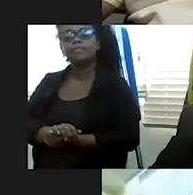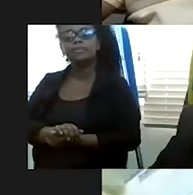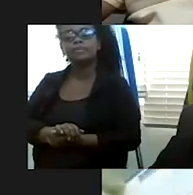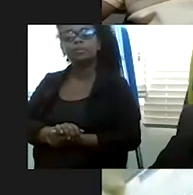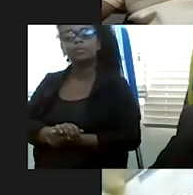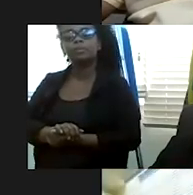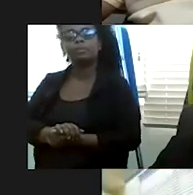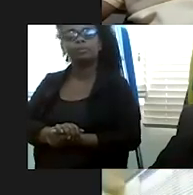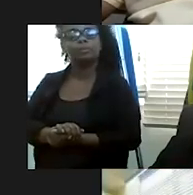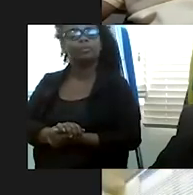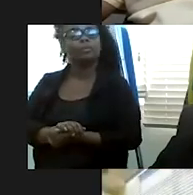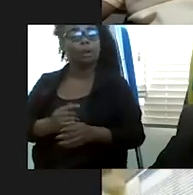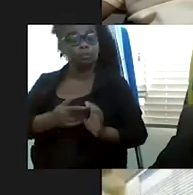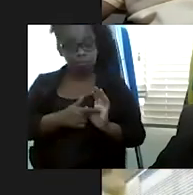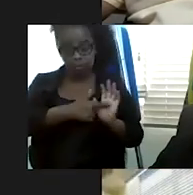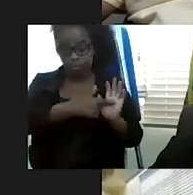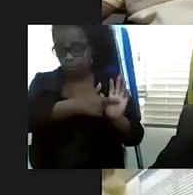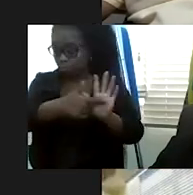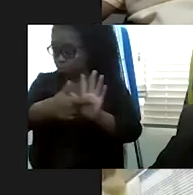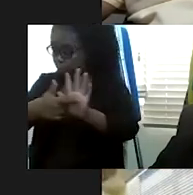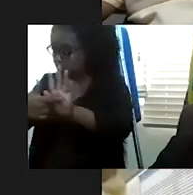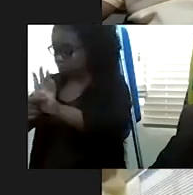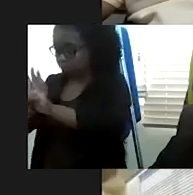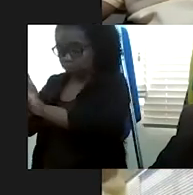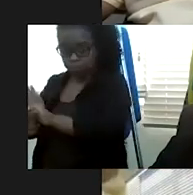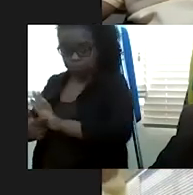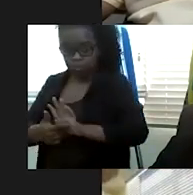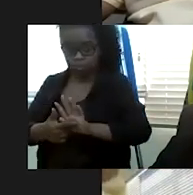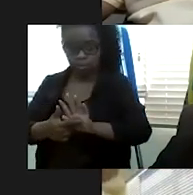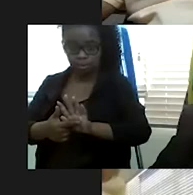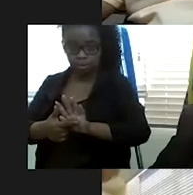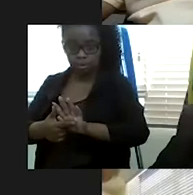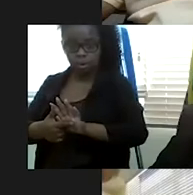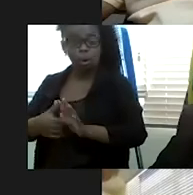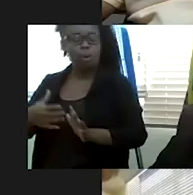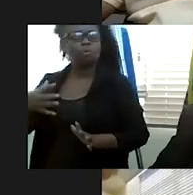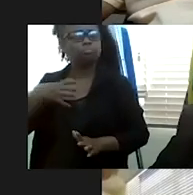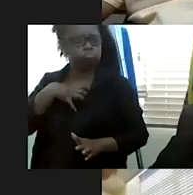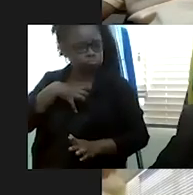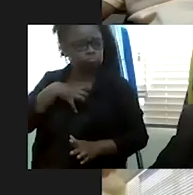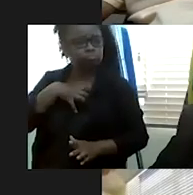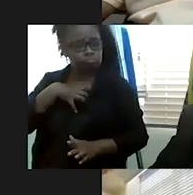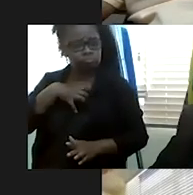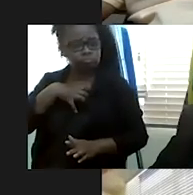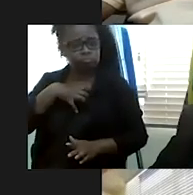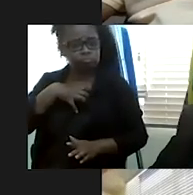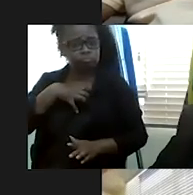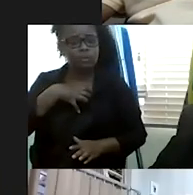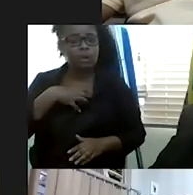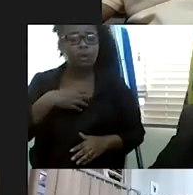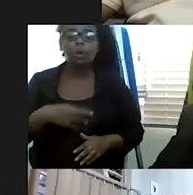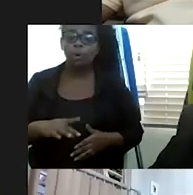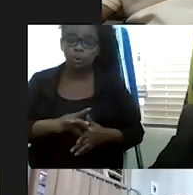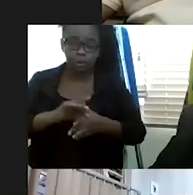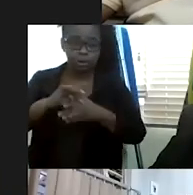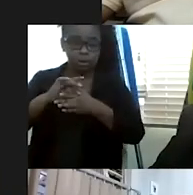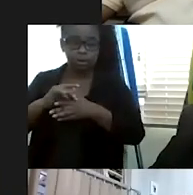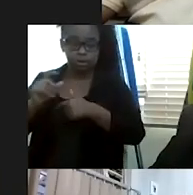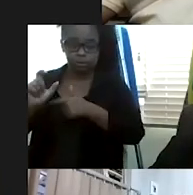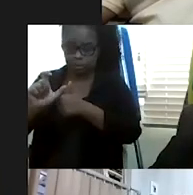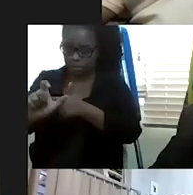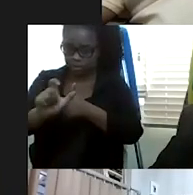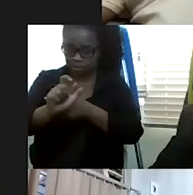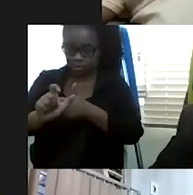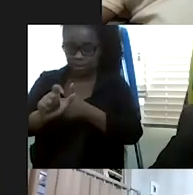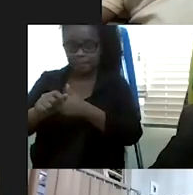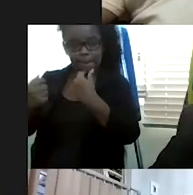mostrar para todos a forma que o chefe do executivo deve conduzir uma